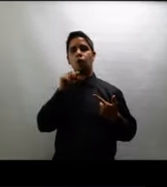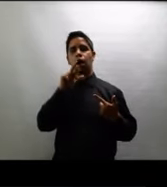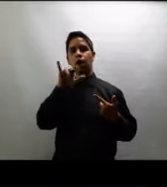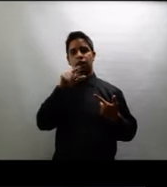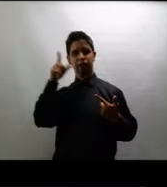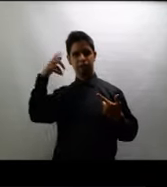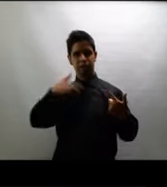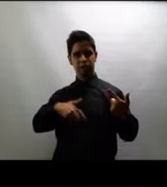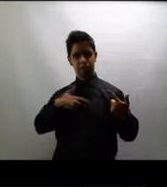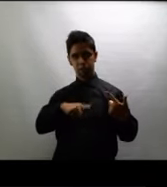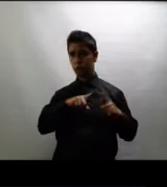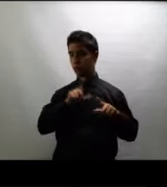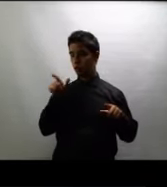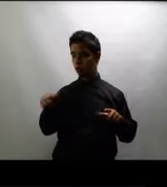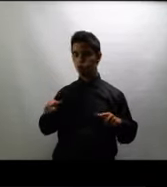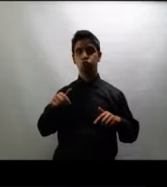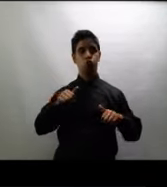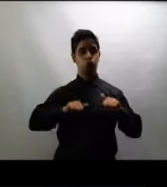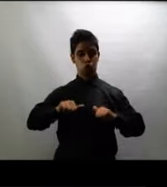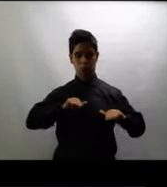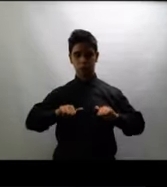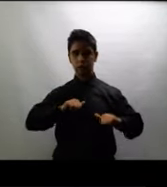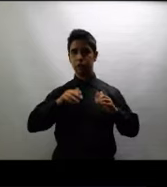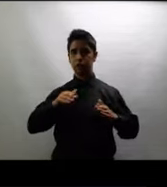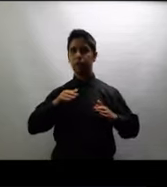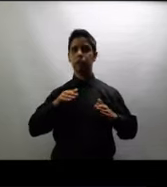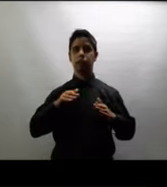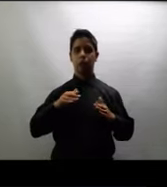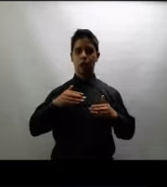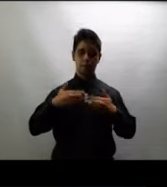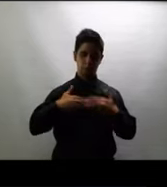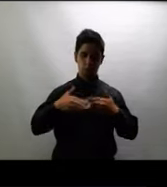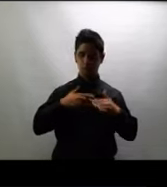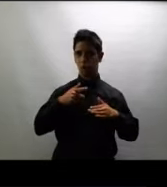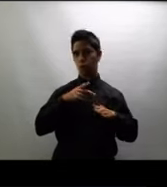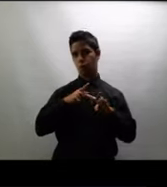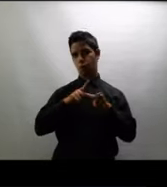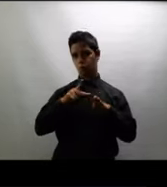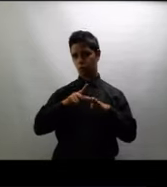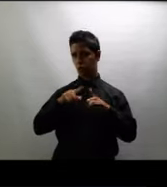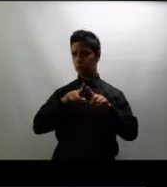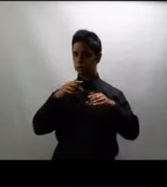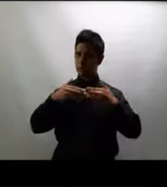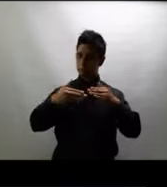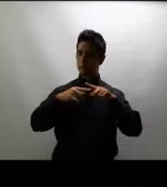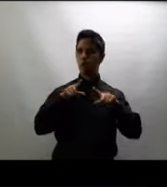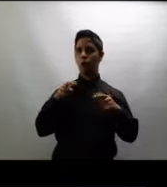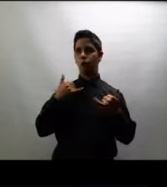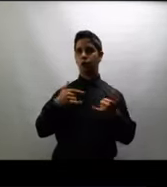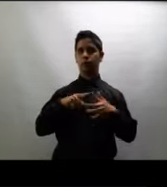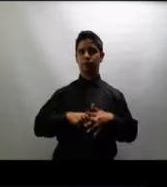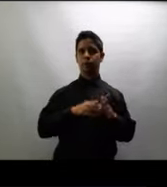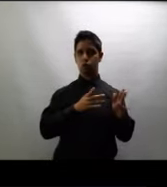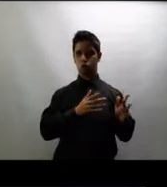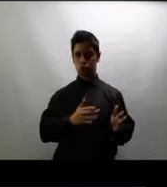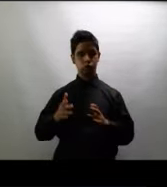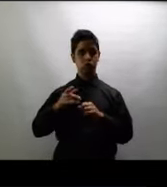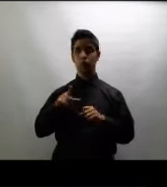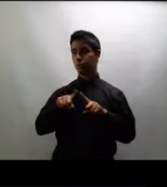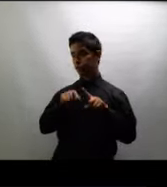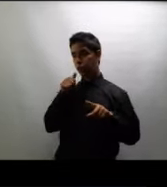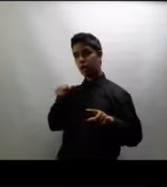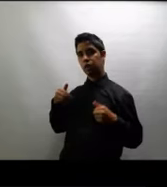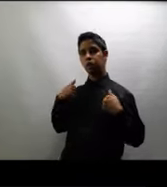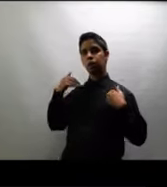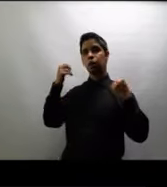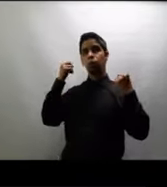internacional todavía está comenzando a tomar forma. Pero de todas formas tiene muchos seguidores, y eso pues ha